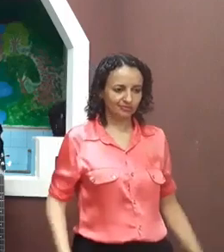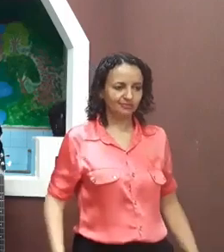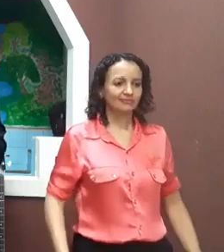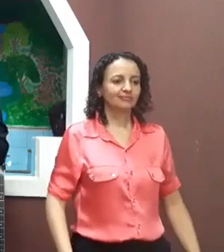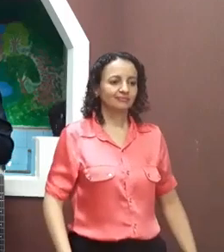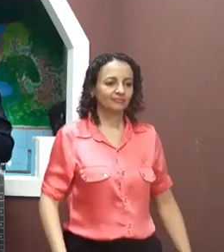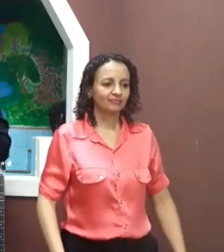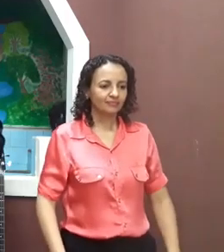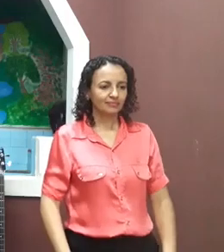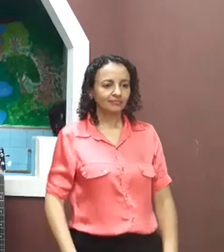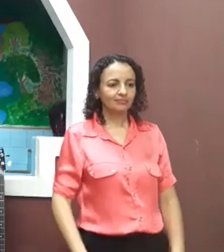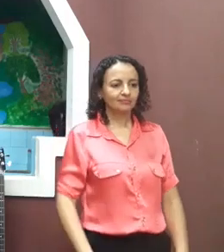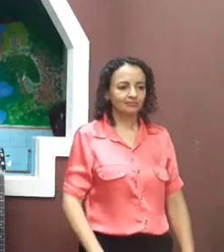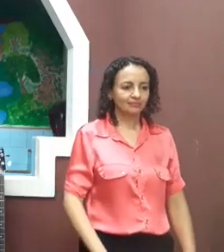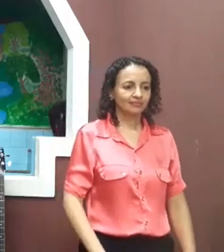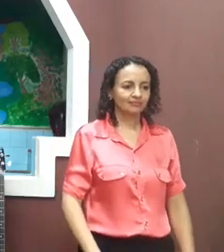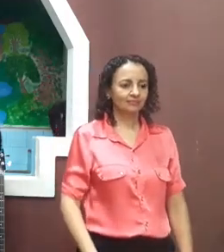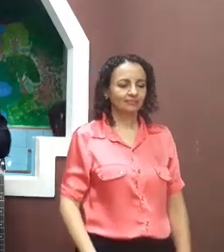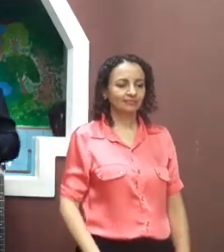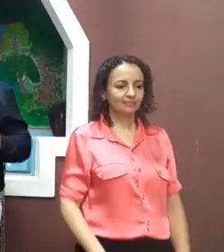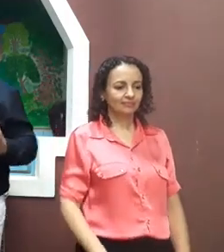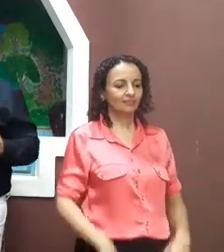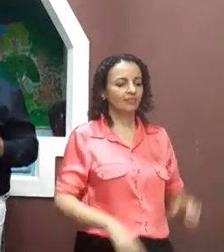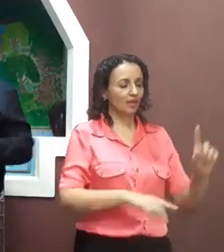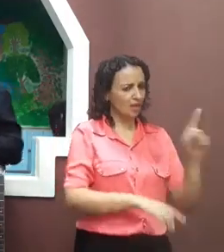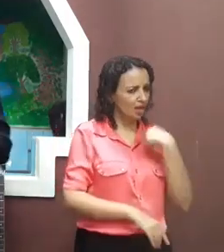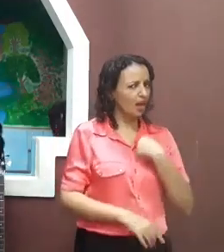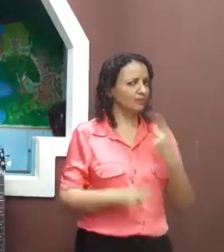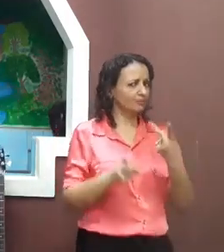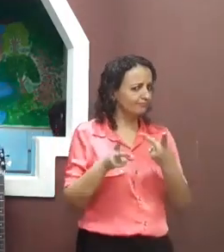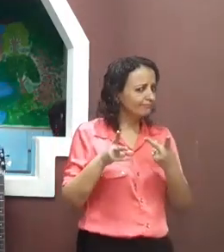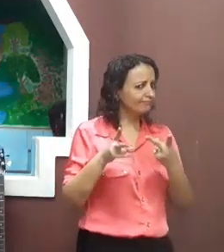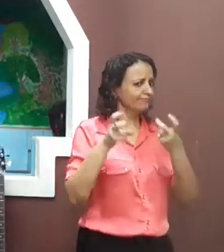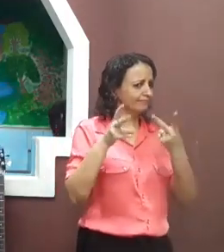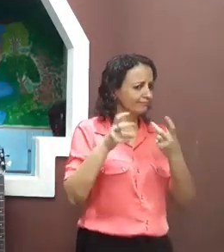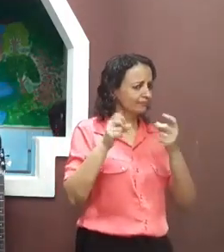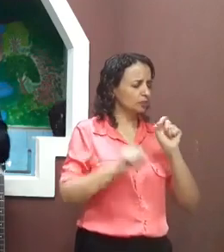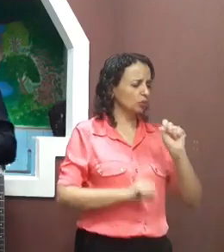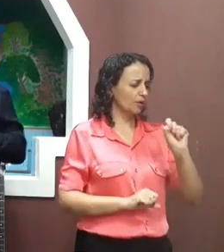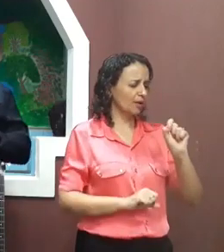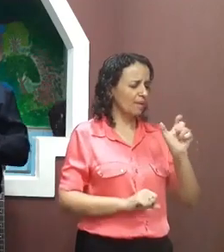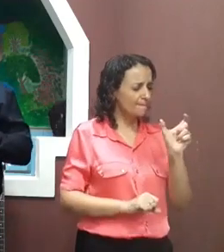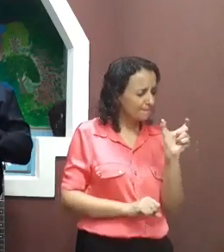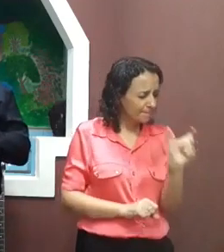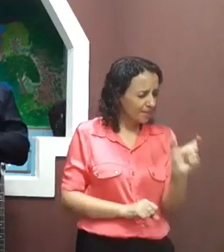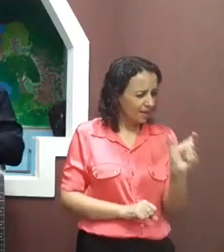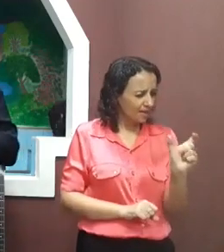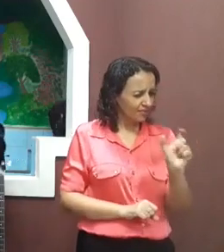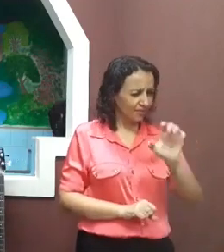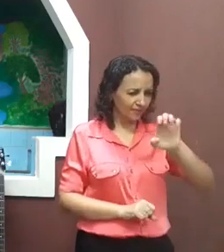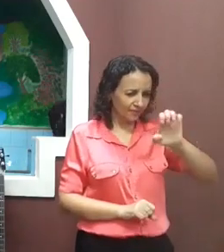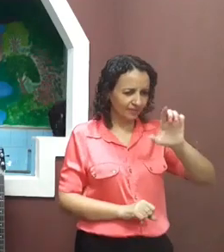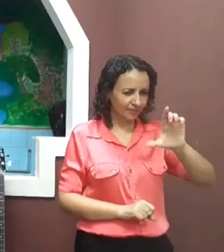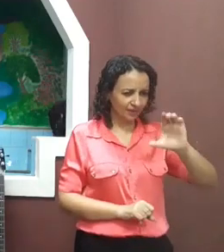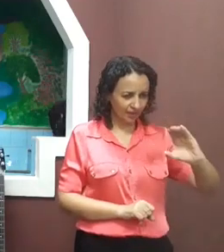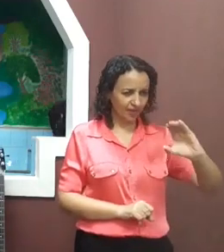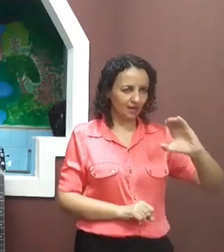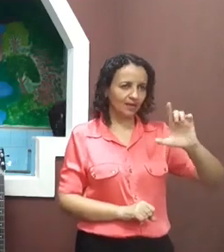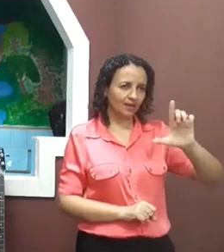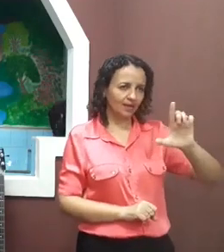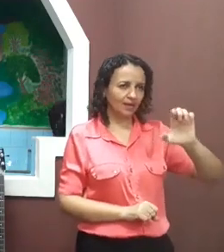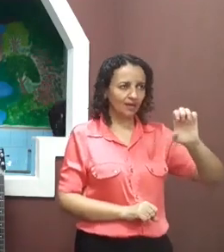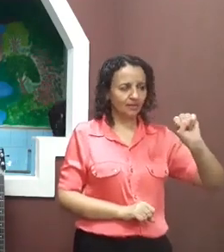Nós vemos que em quase todos os momentos que a palavra eclésia, igreja, é usada no Novo Testamento,